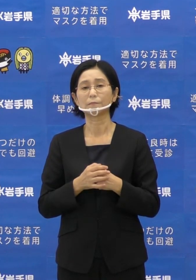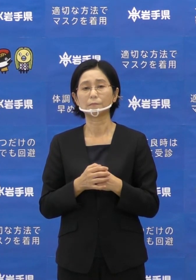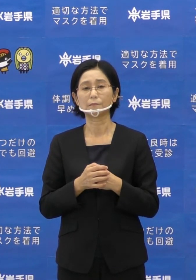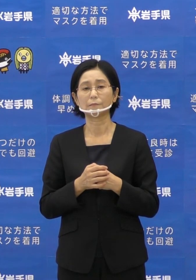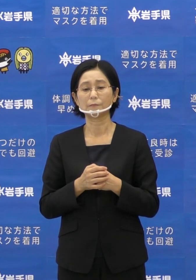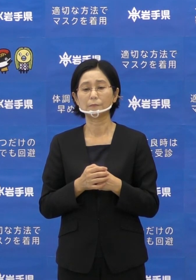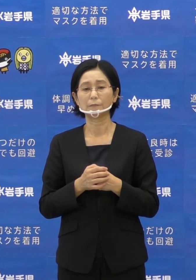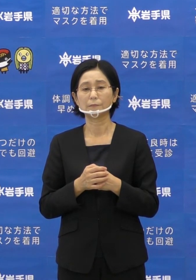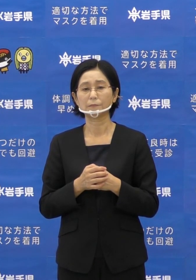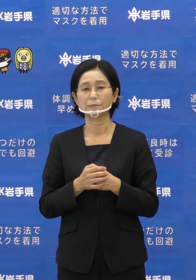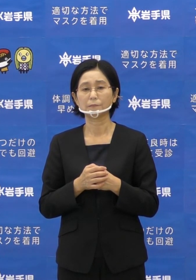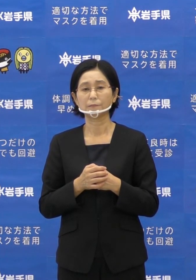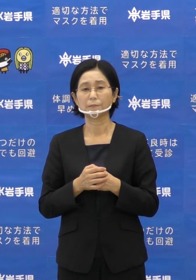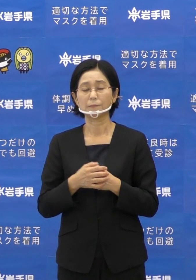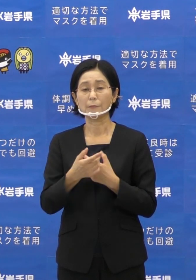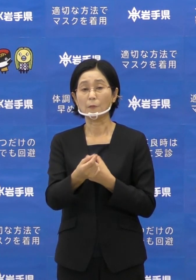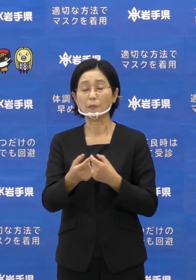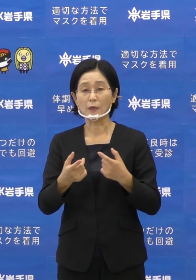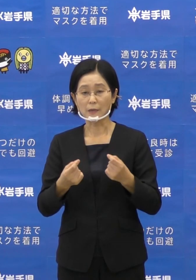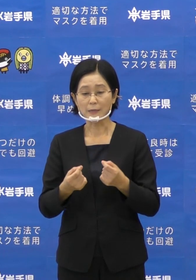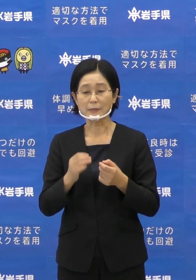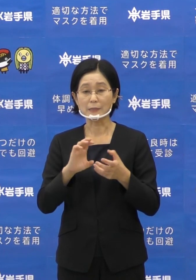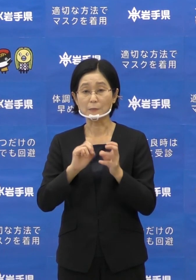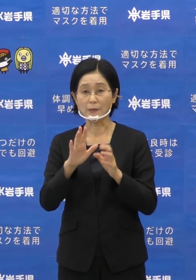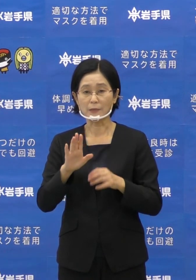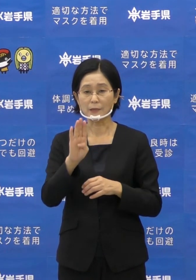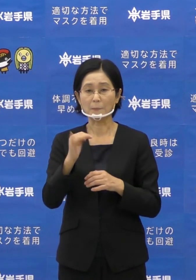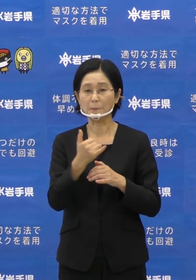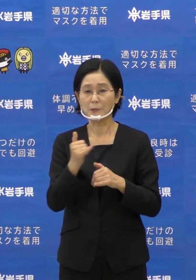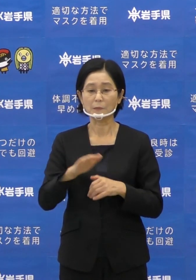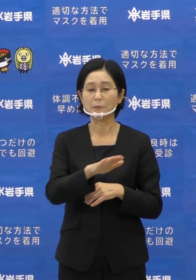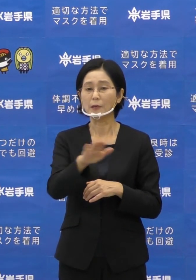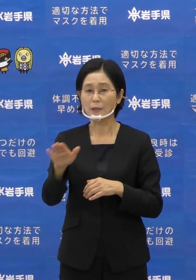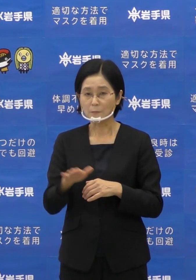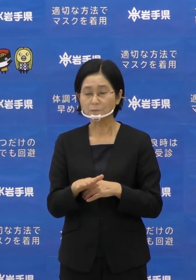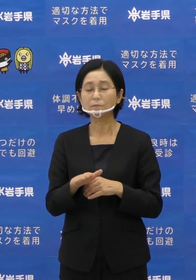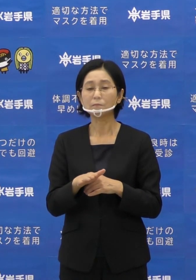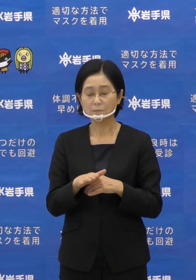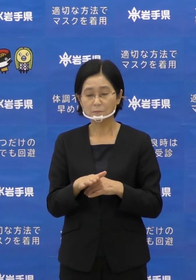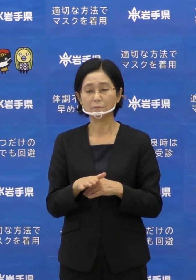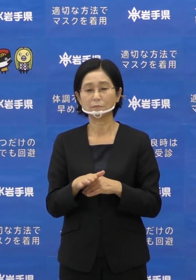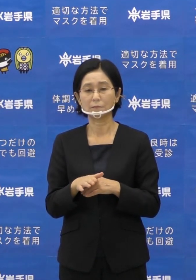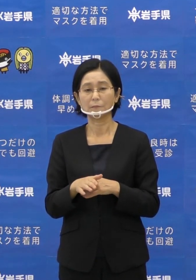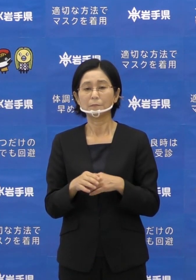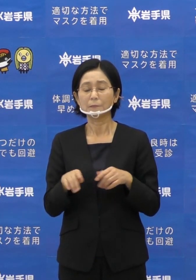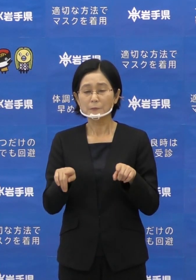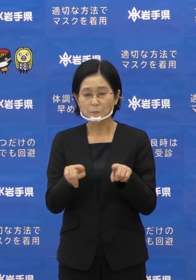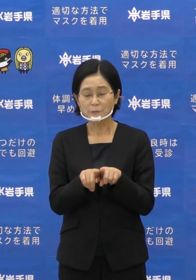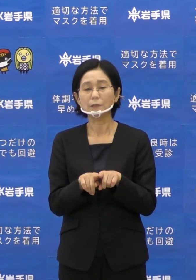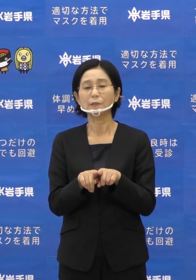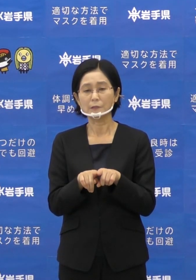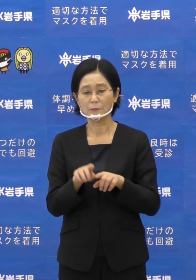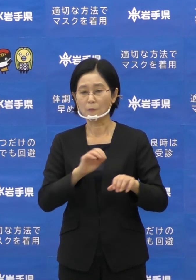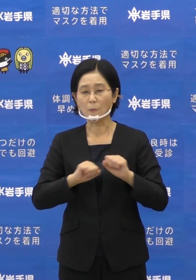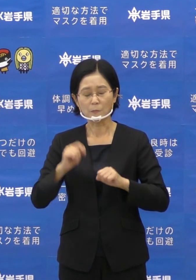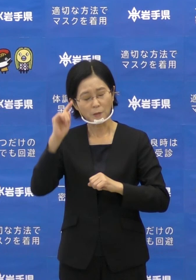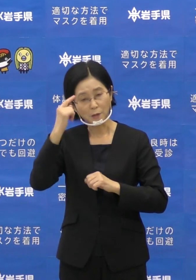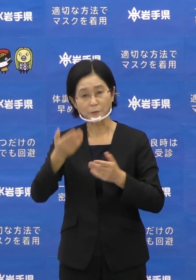お互い共通の状況認識で足並みを揃えて行動していただいていると考えます